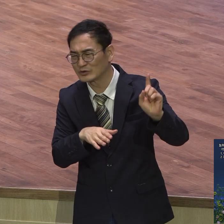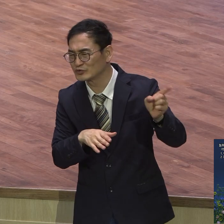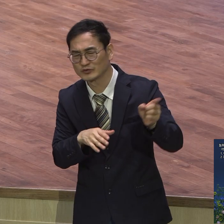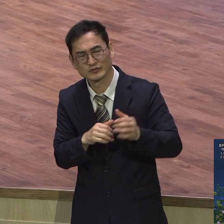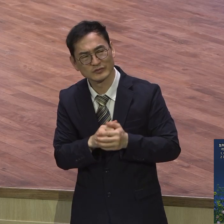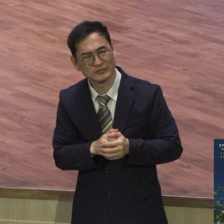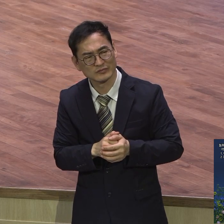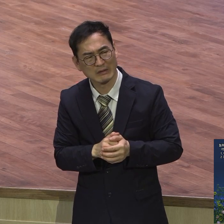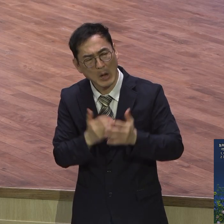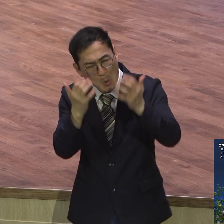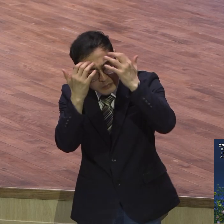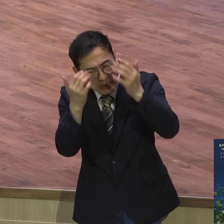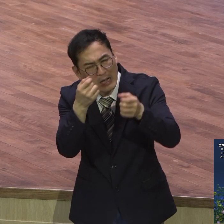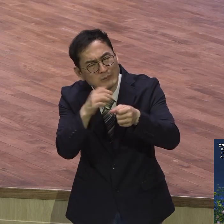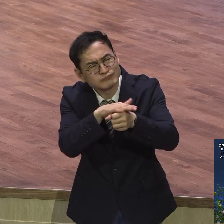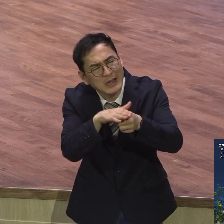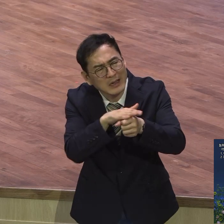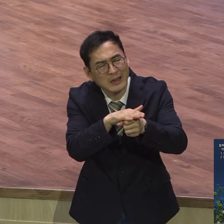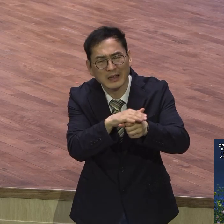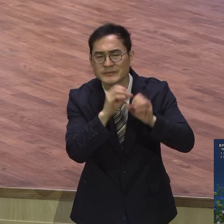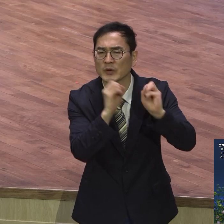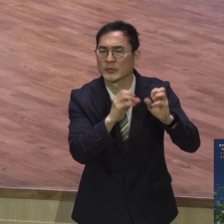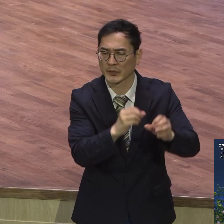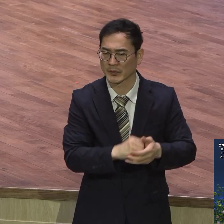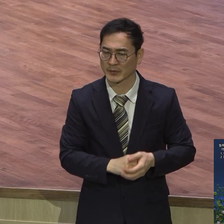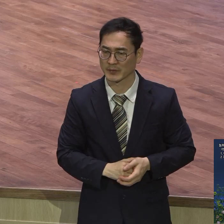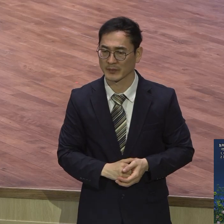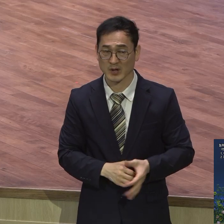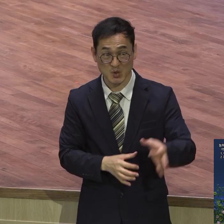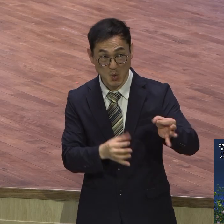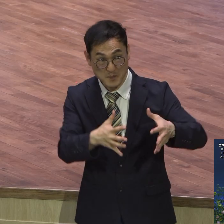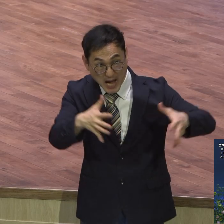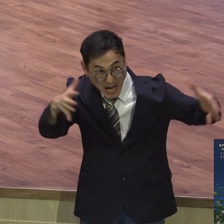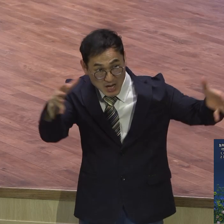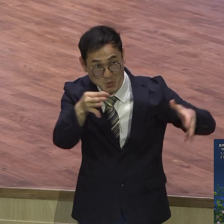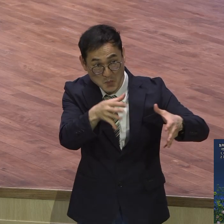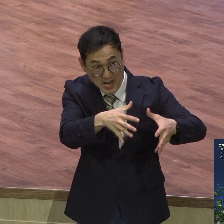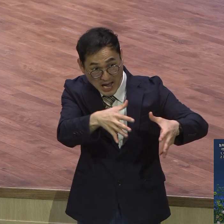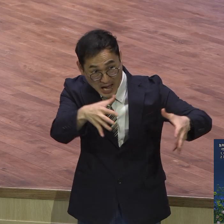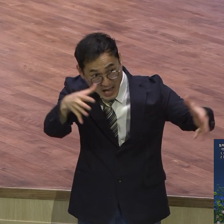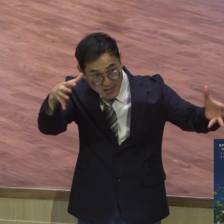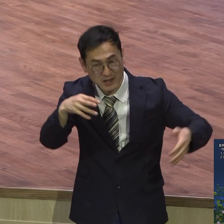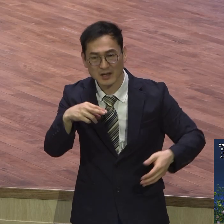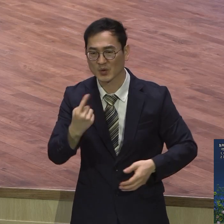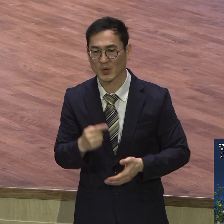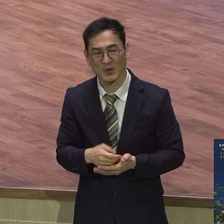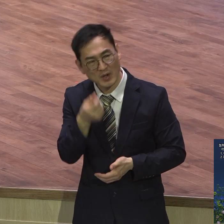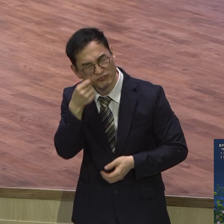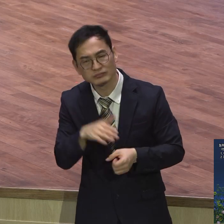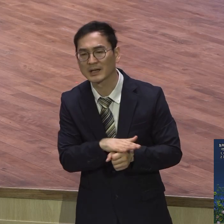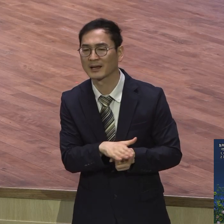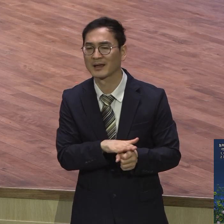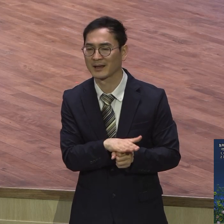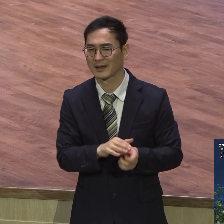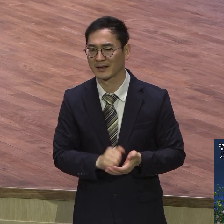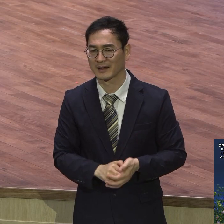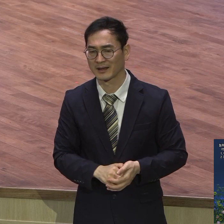불쌍해 봐야 돼 불쌍해 돈이 많아 불쌍해 봐야 돼 그거다 다